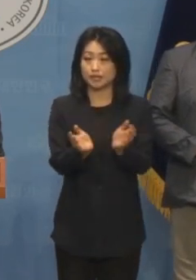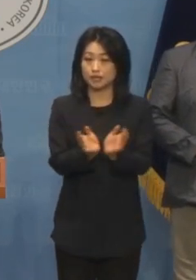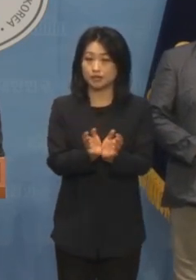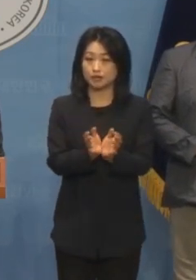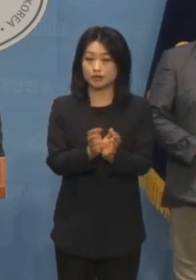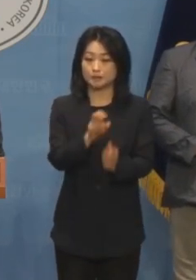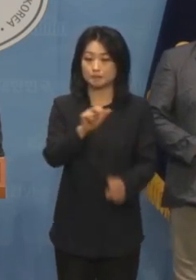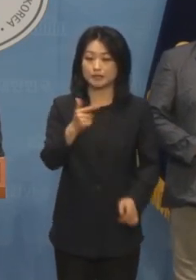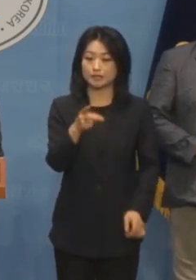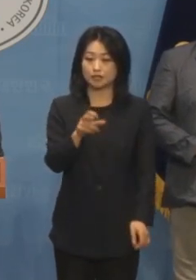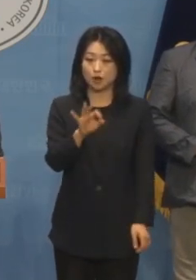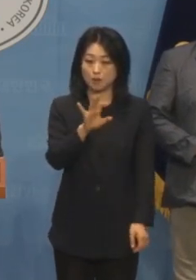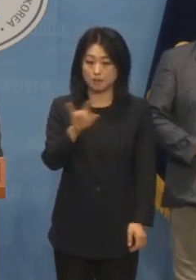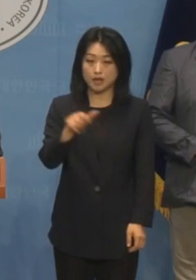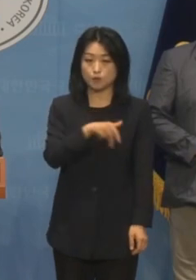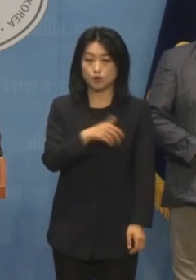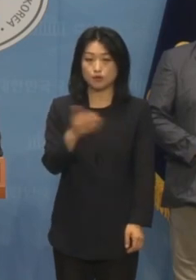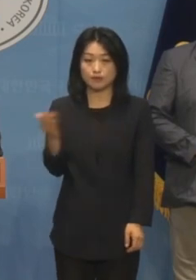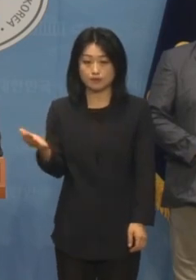더불어민주당 민영배 의원,